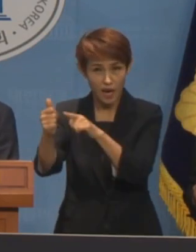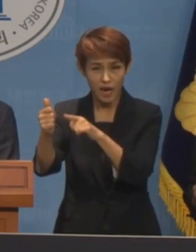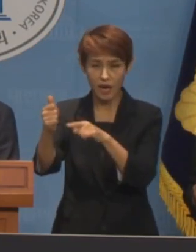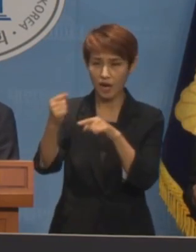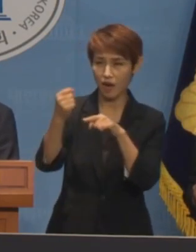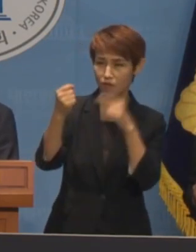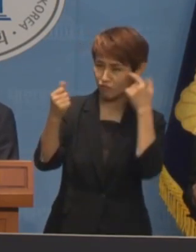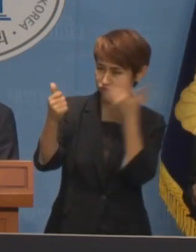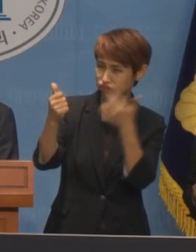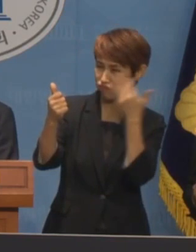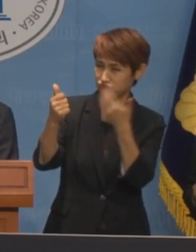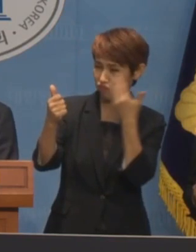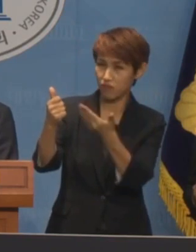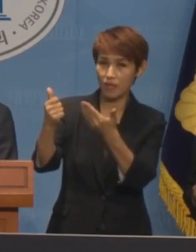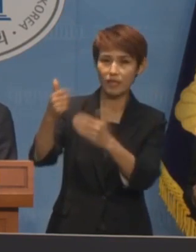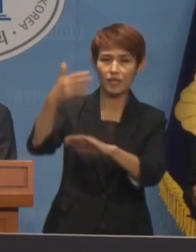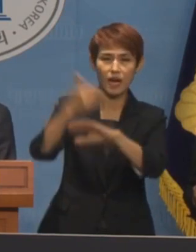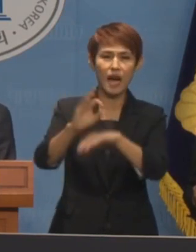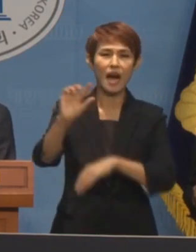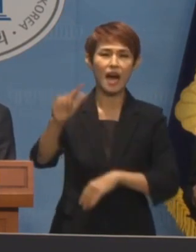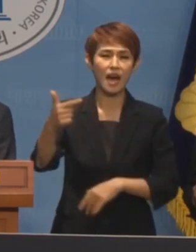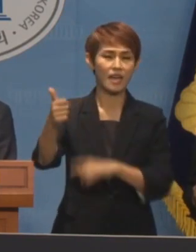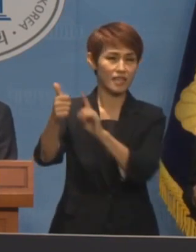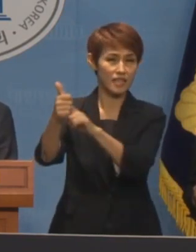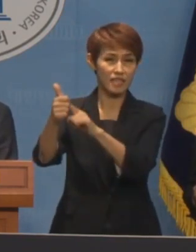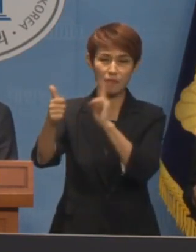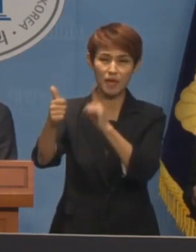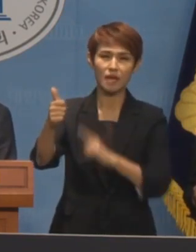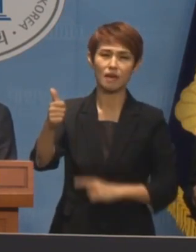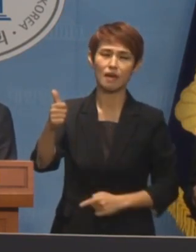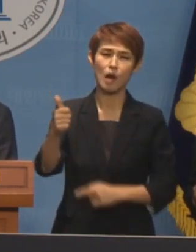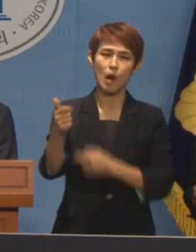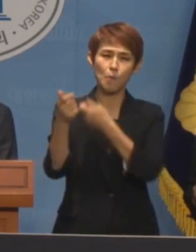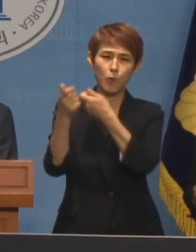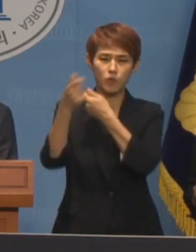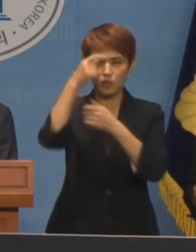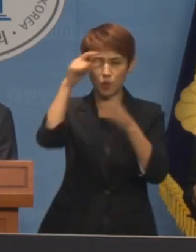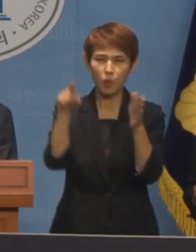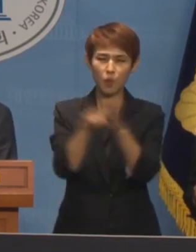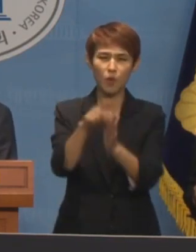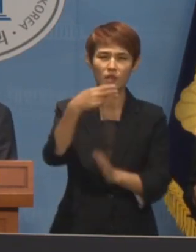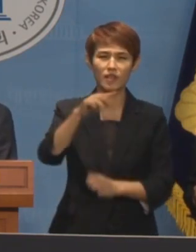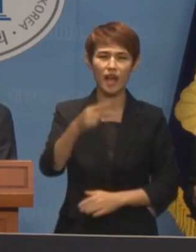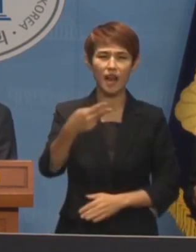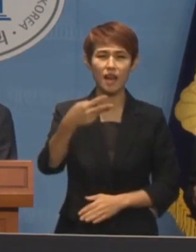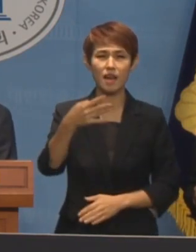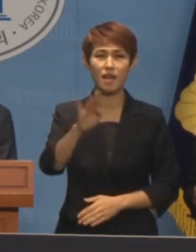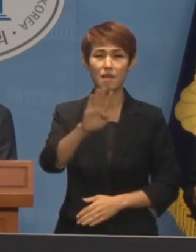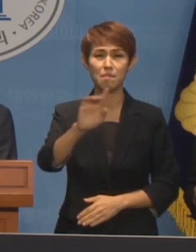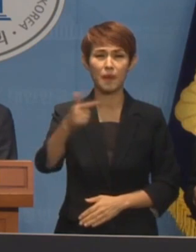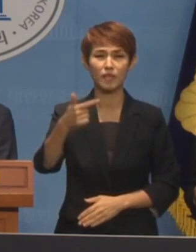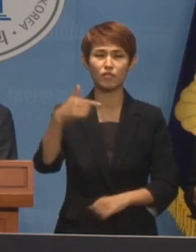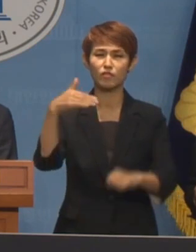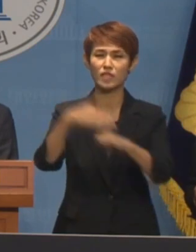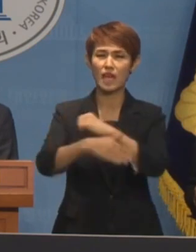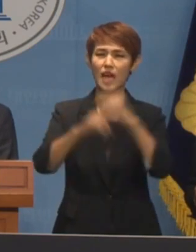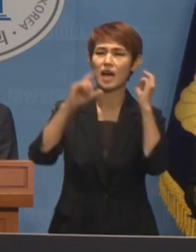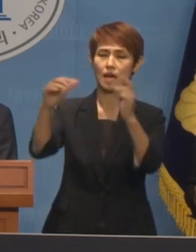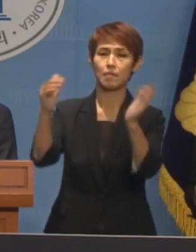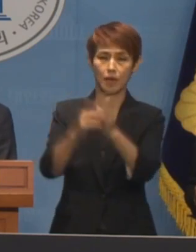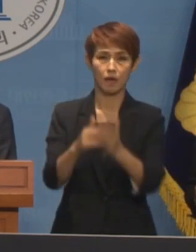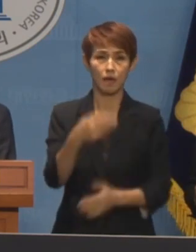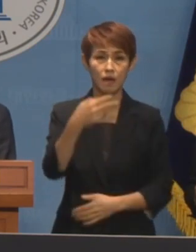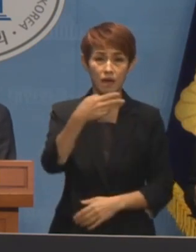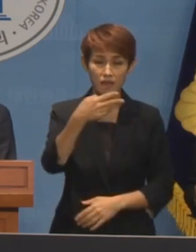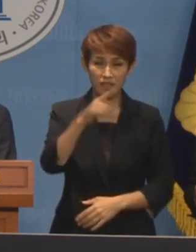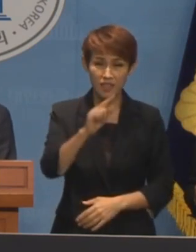추궁하다가 결국 안 후보자를 향해 보수 기독교 탈레반주의자라고 규정하였다.